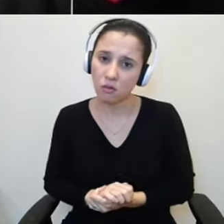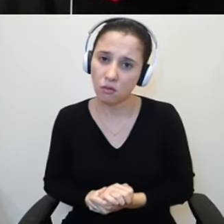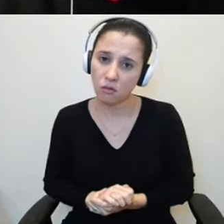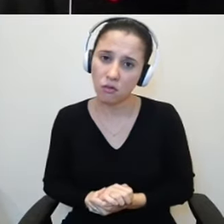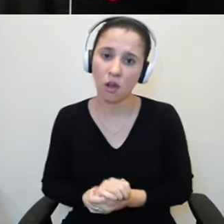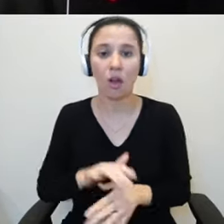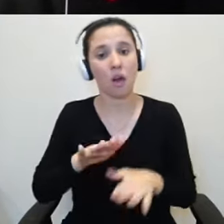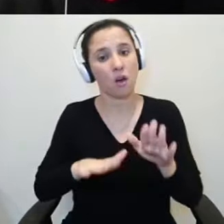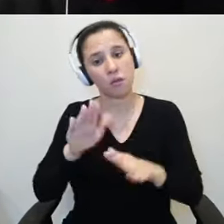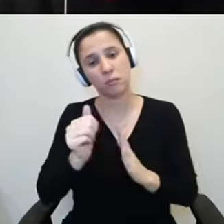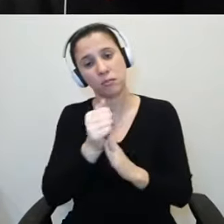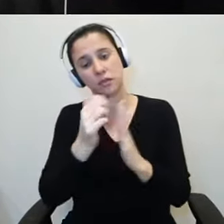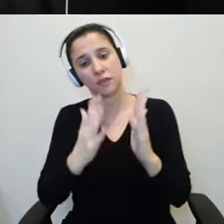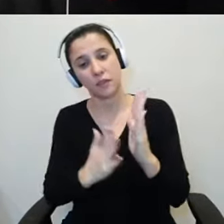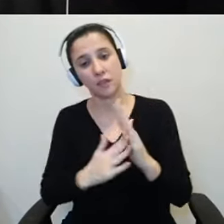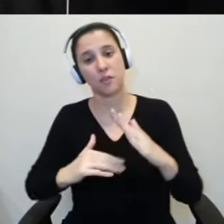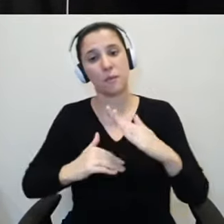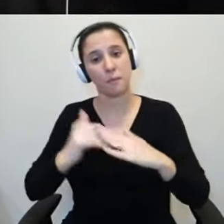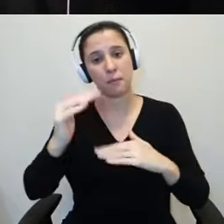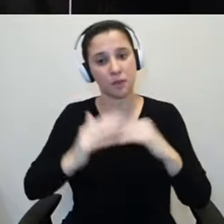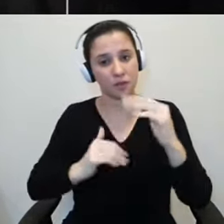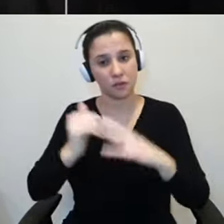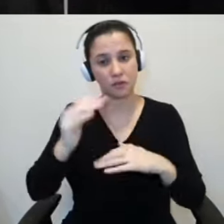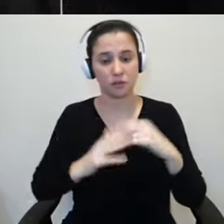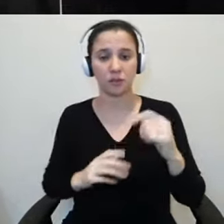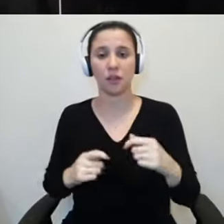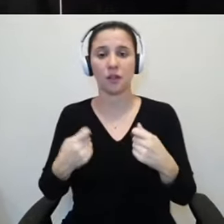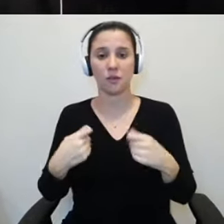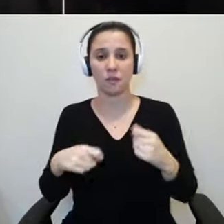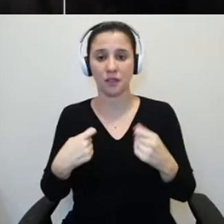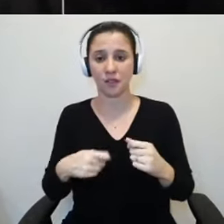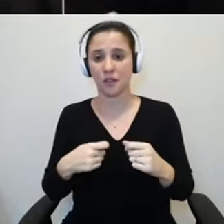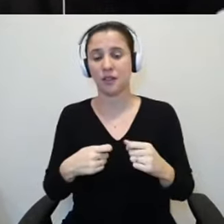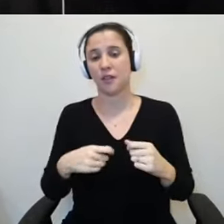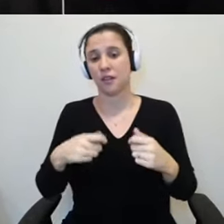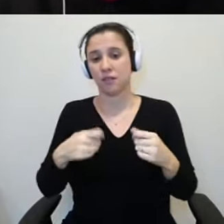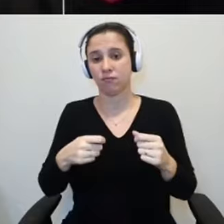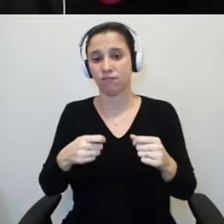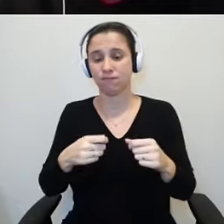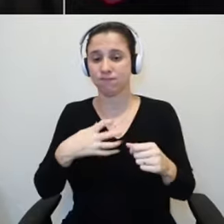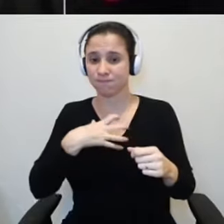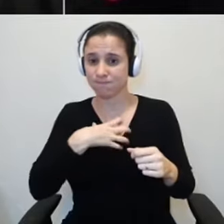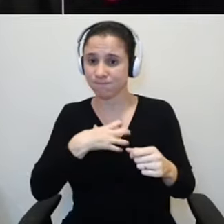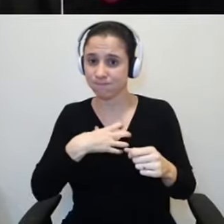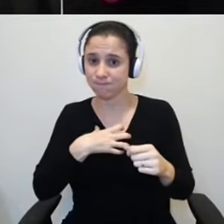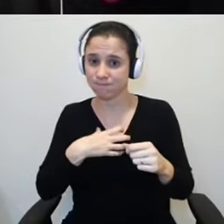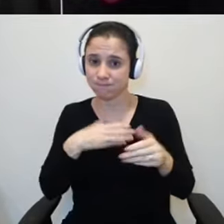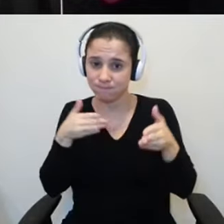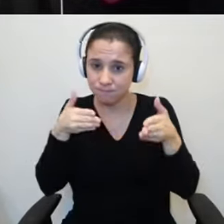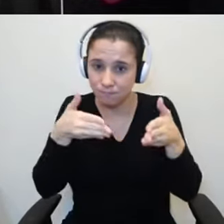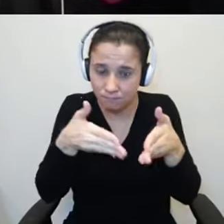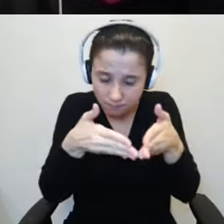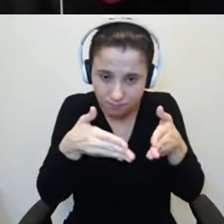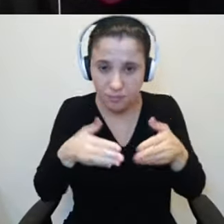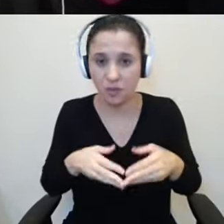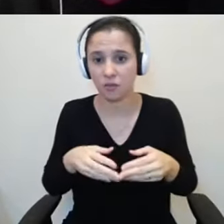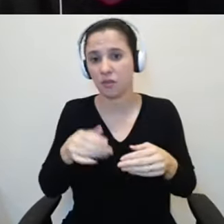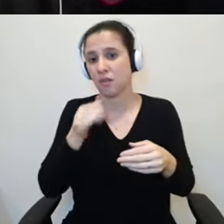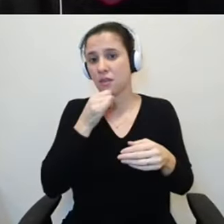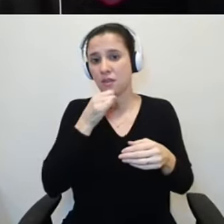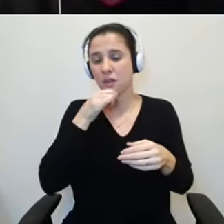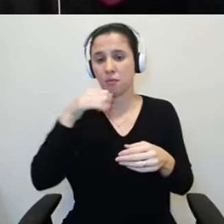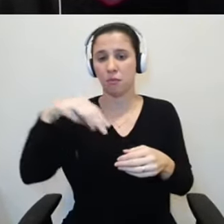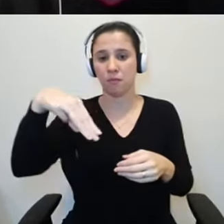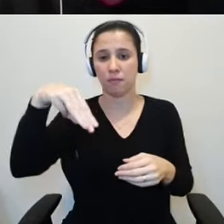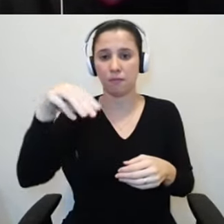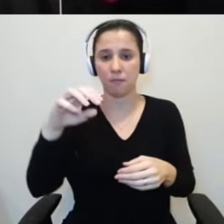atividades de práticas que exigem o ferramental, por exemplo, a mecânica, a parte de produção, fabricação mecânica